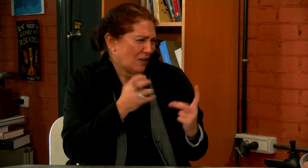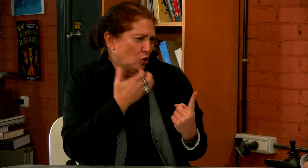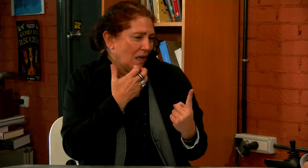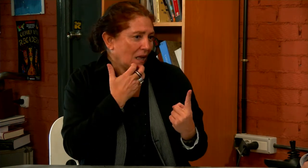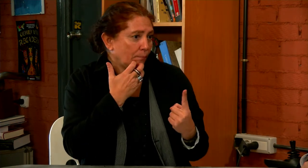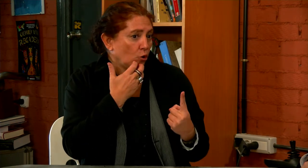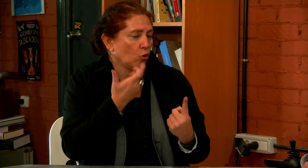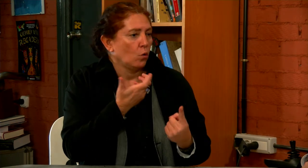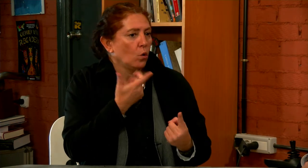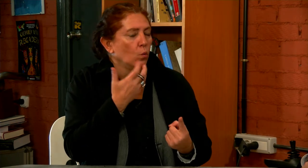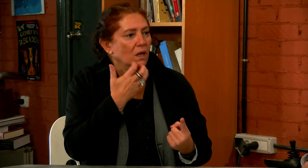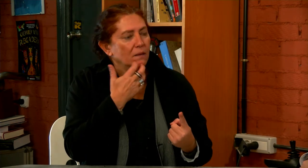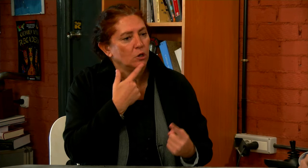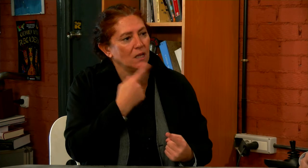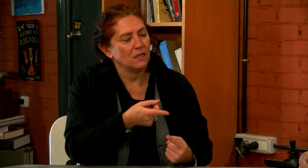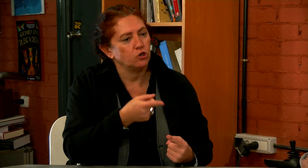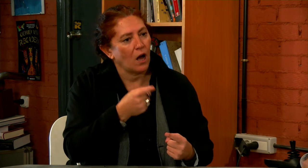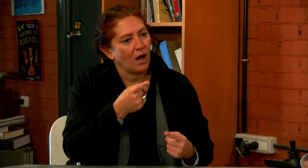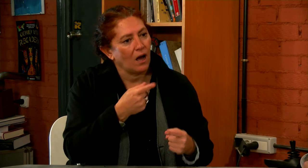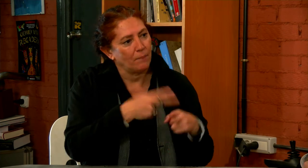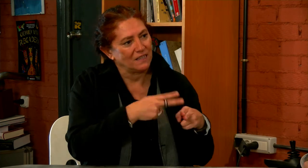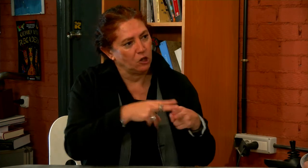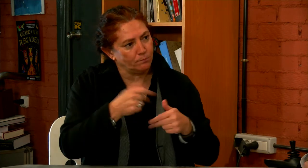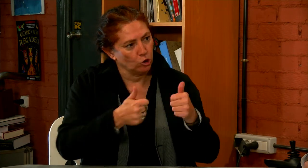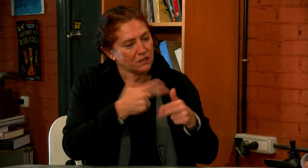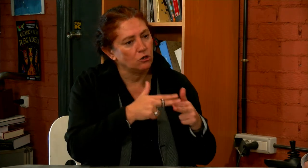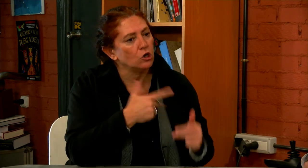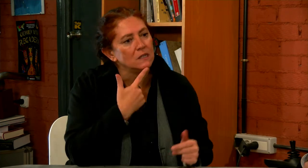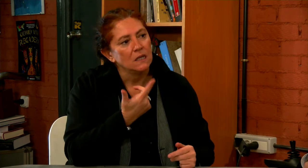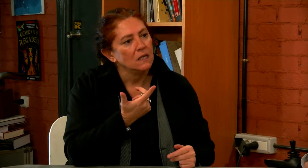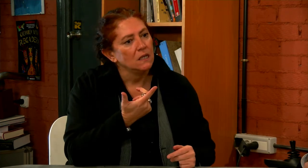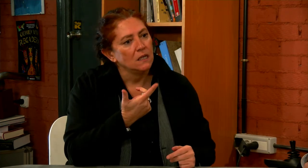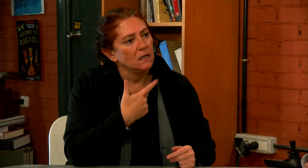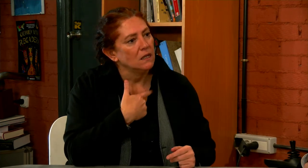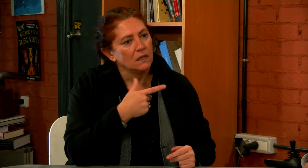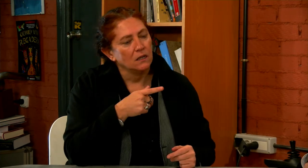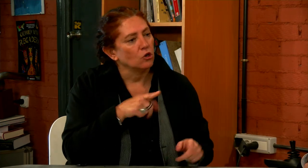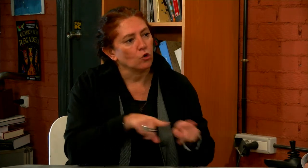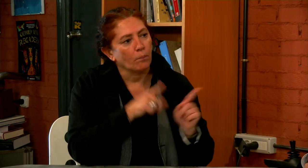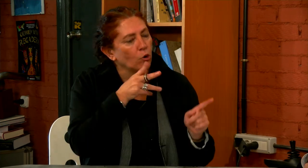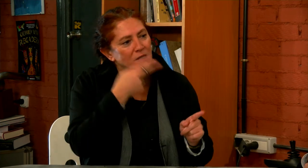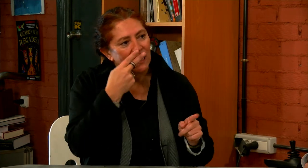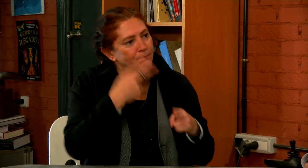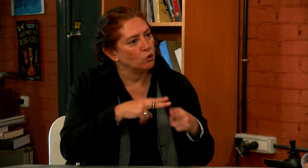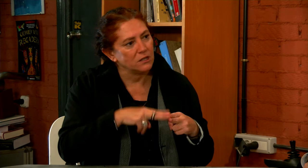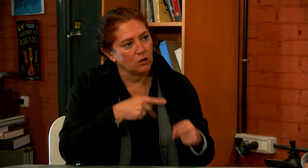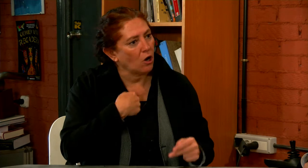maneras de acceder a ese servicio de emergencias y eso es una dificultad añadida para las personas sordas. Entonces,